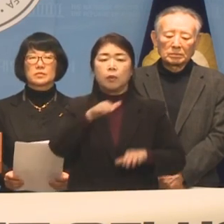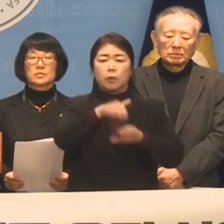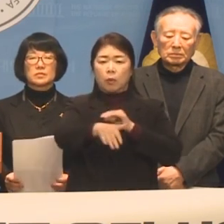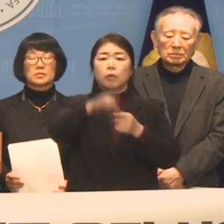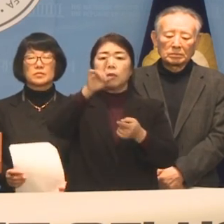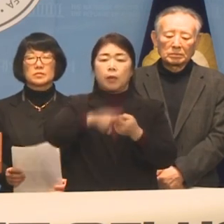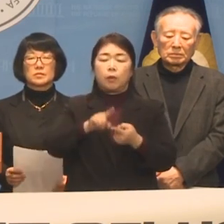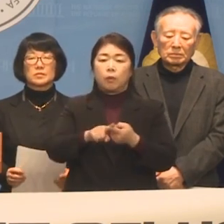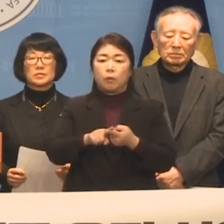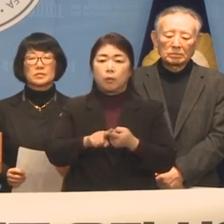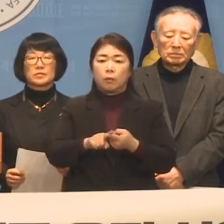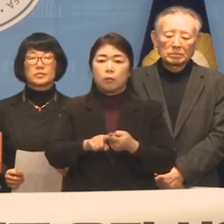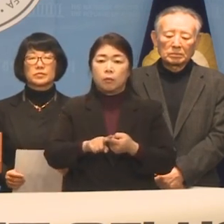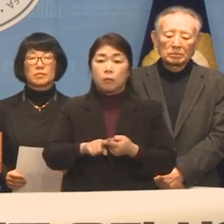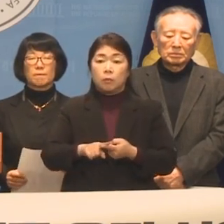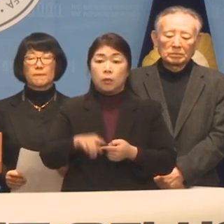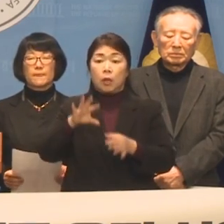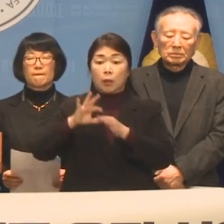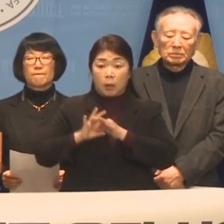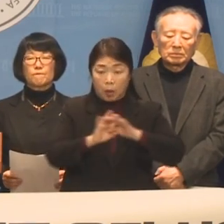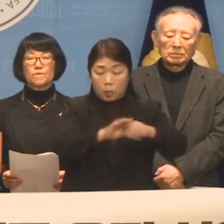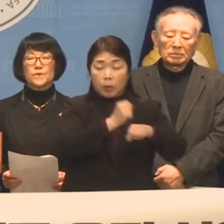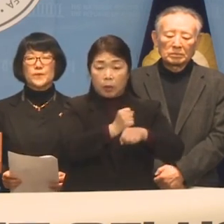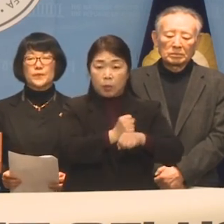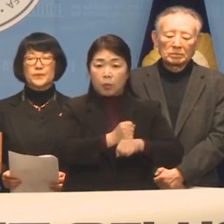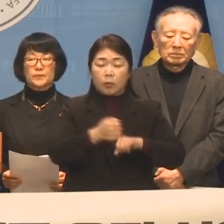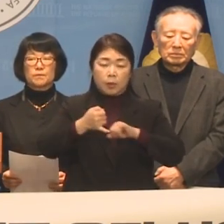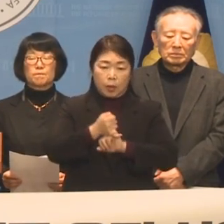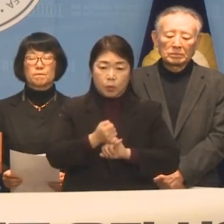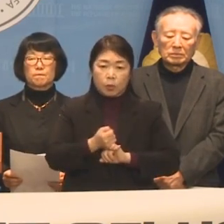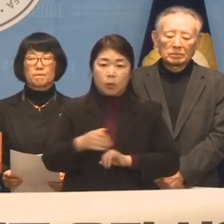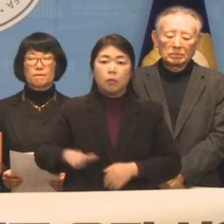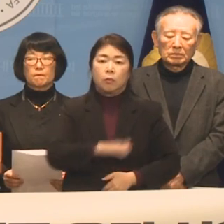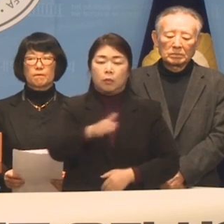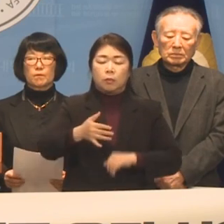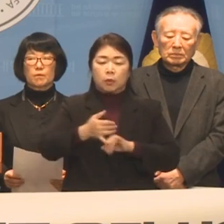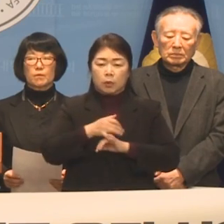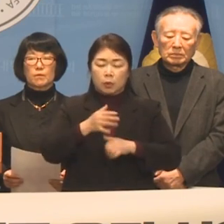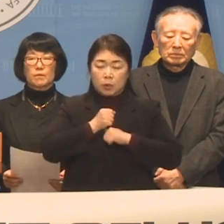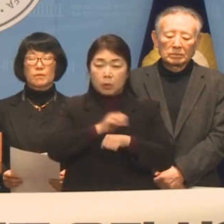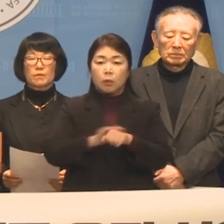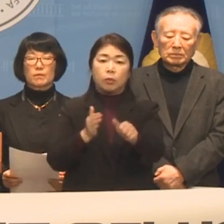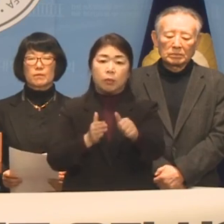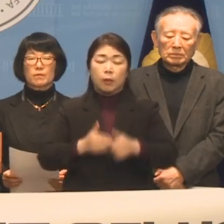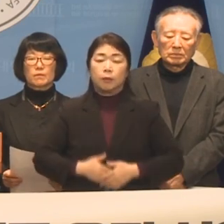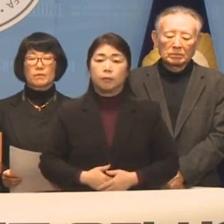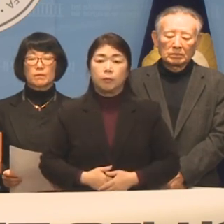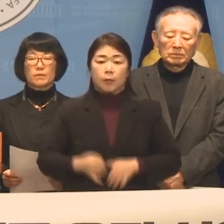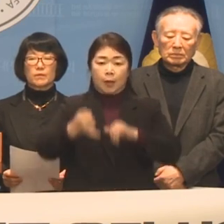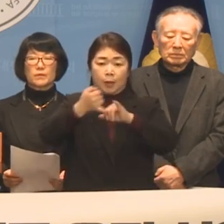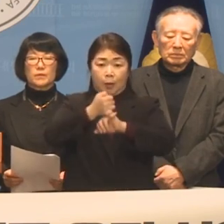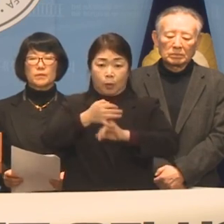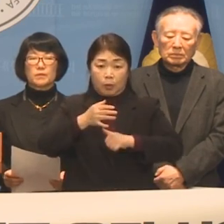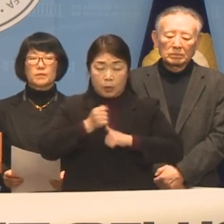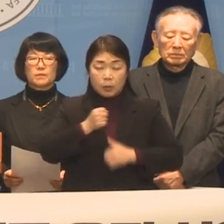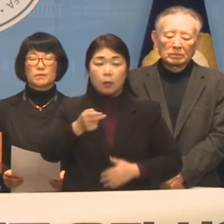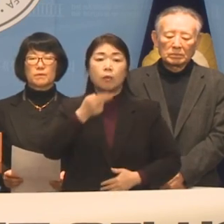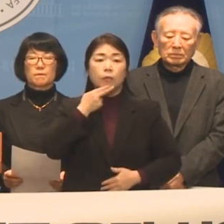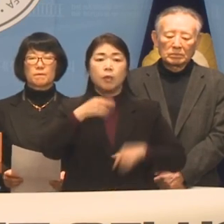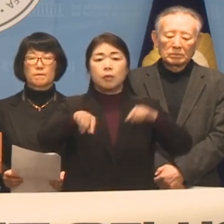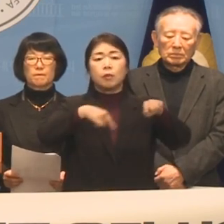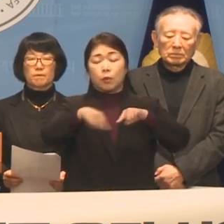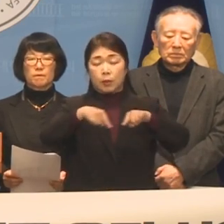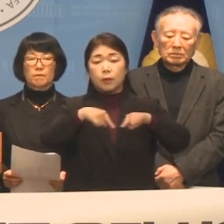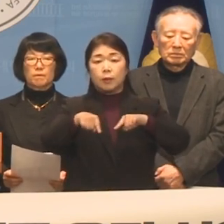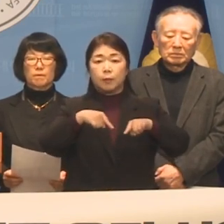우리는 지켜나가겠다 하는 약속을 반드시 지키기를 촉구합니다. 약속을 지키지 않는